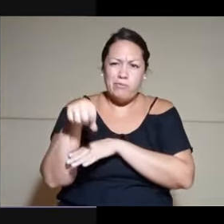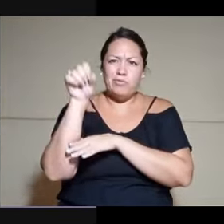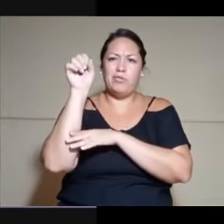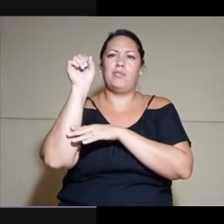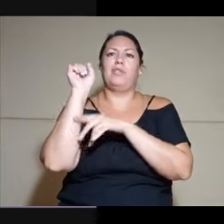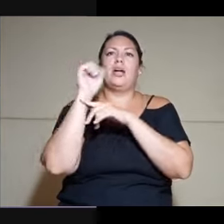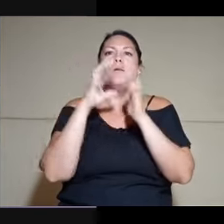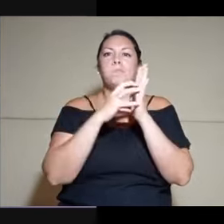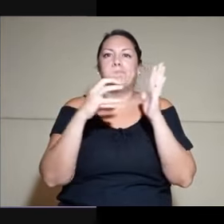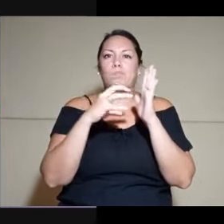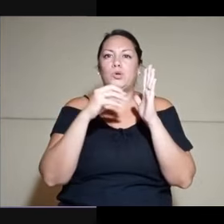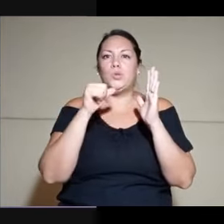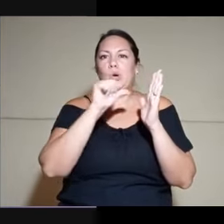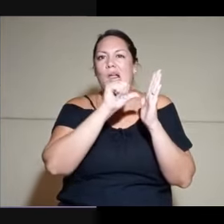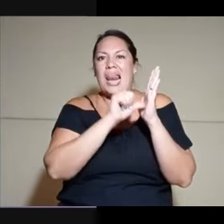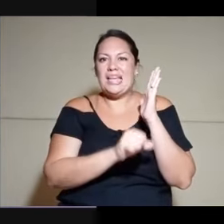del latigazo cervical,